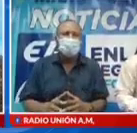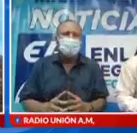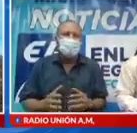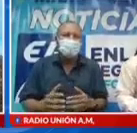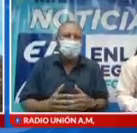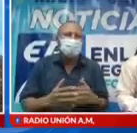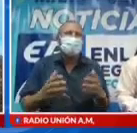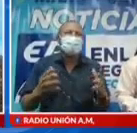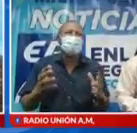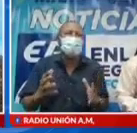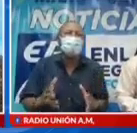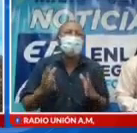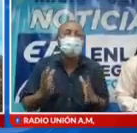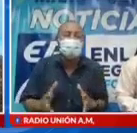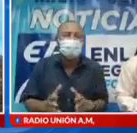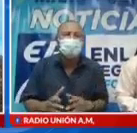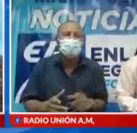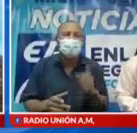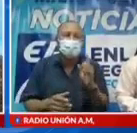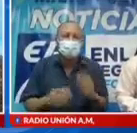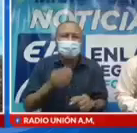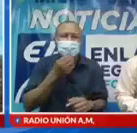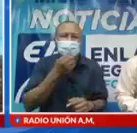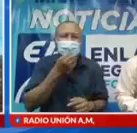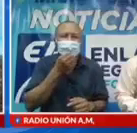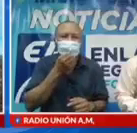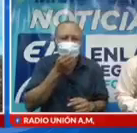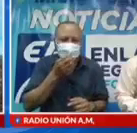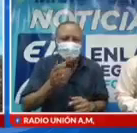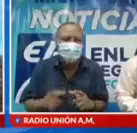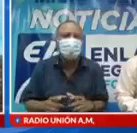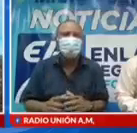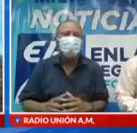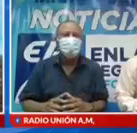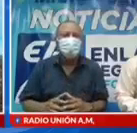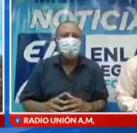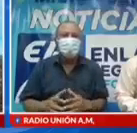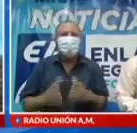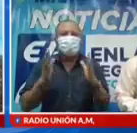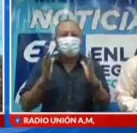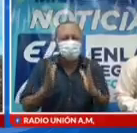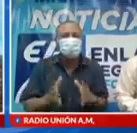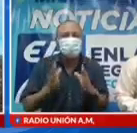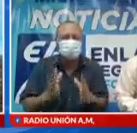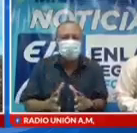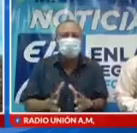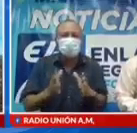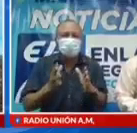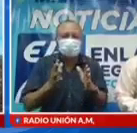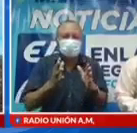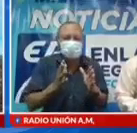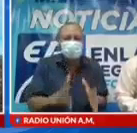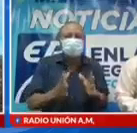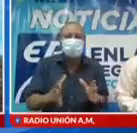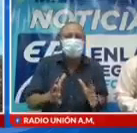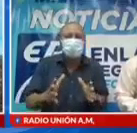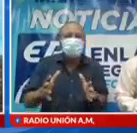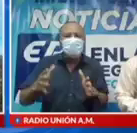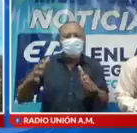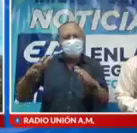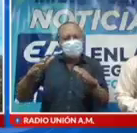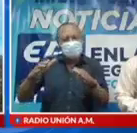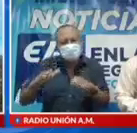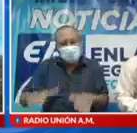vehículo, afecta al que menos tiene y fundamentalmente al que no tiene trabajo, al que no tiene trabajo, porque el que tiene